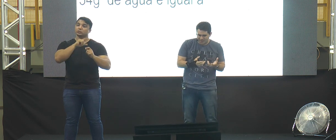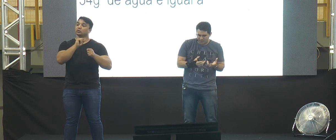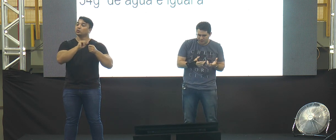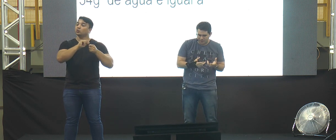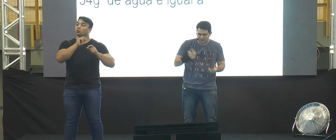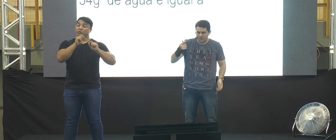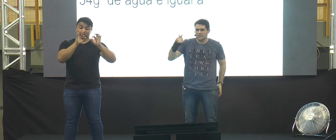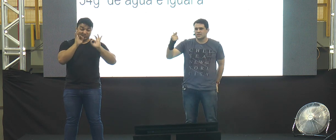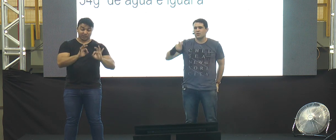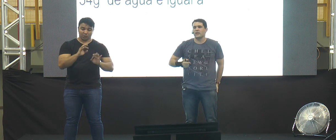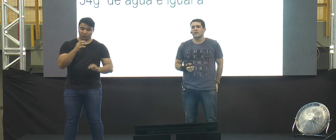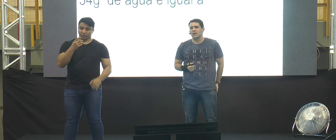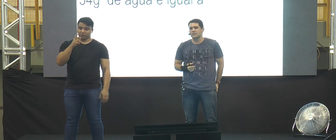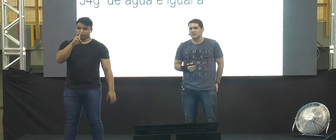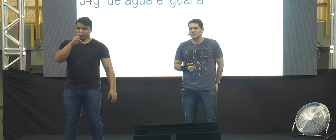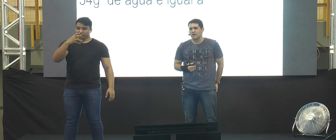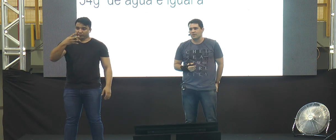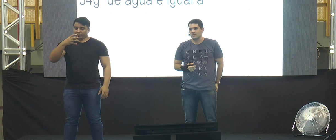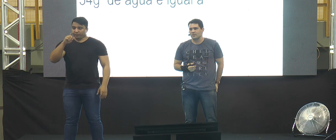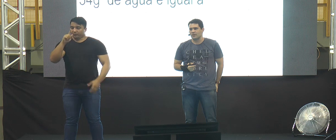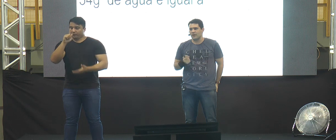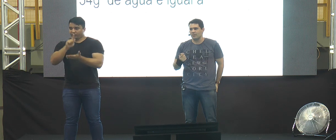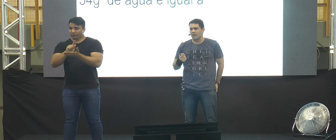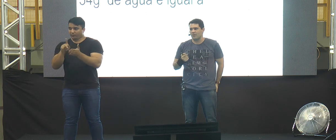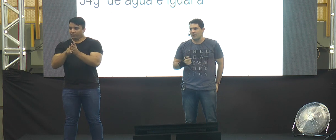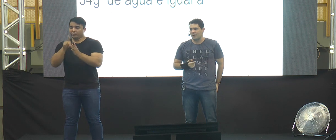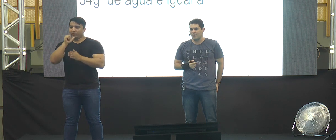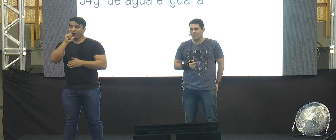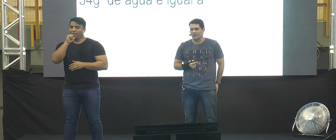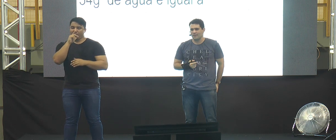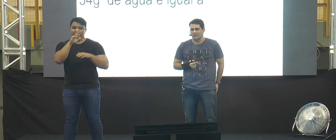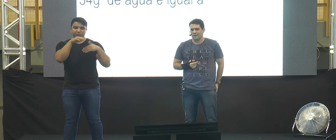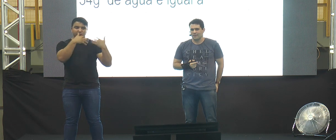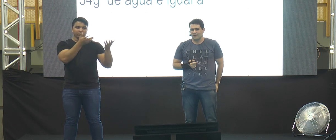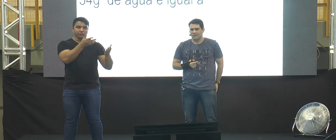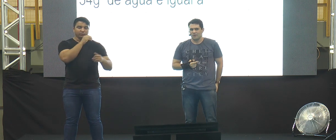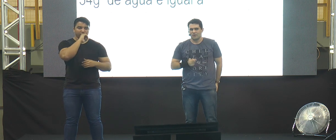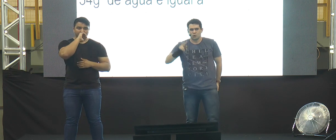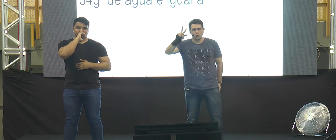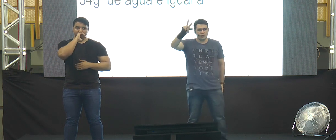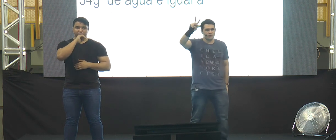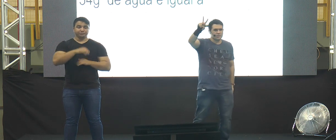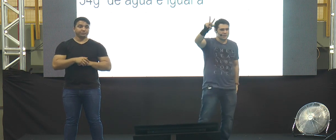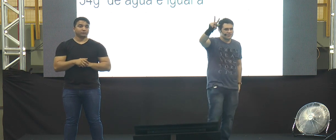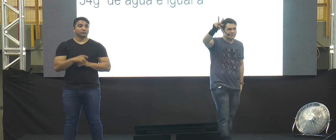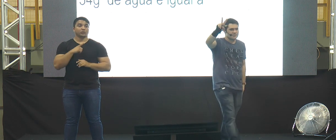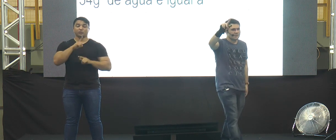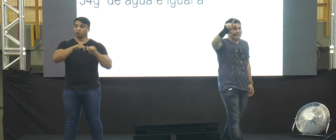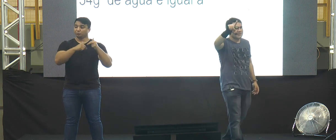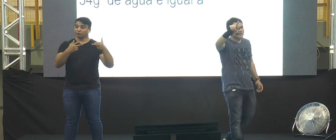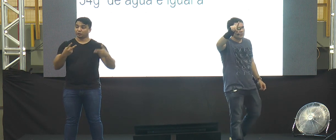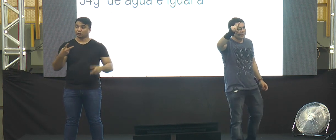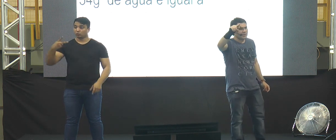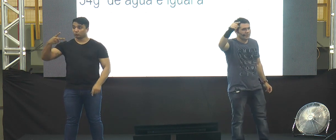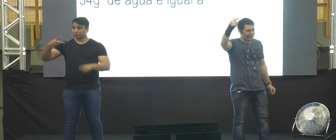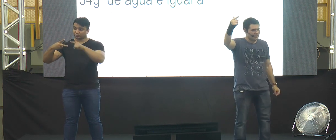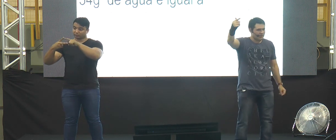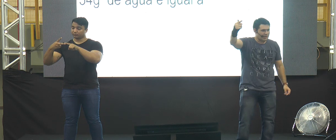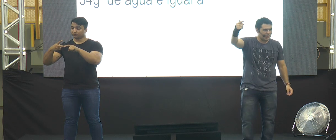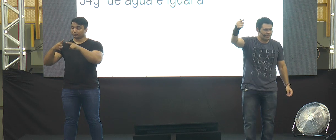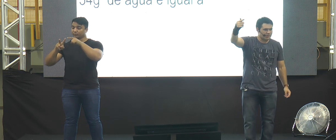produzidos exatamente 54 gramas de água é igual a 2 substâncias, metano